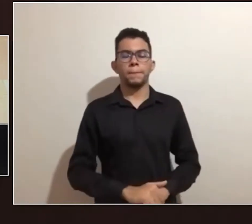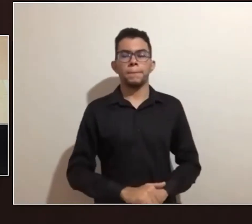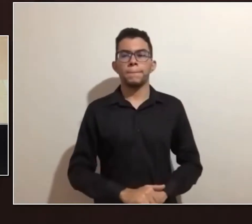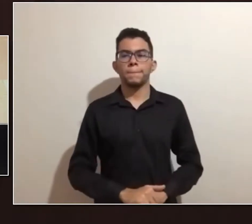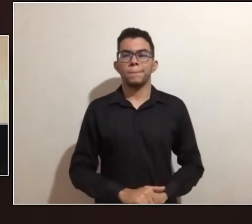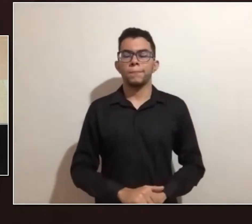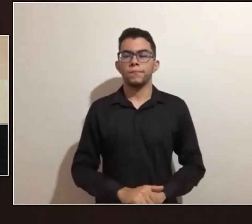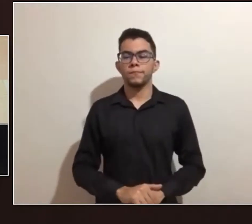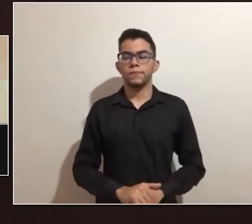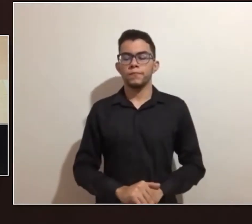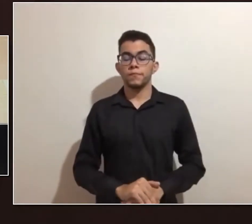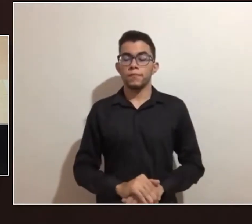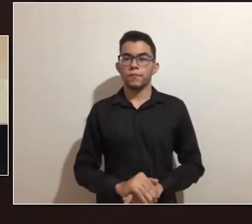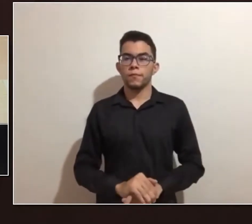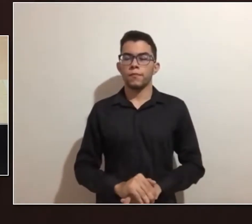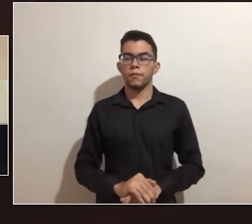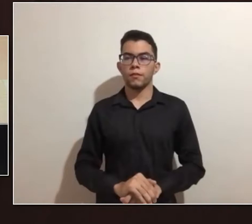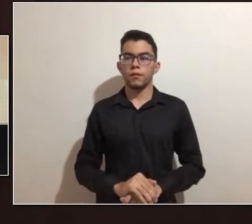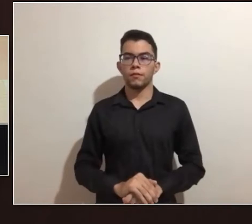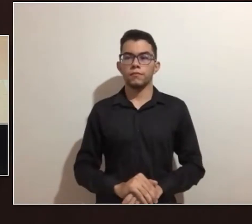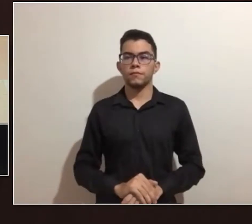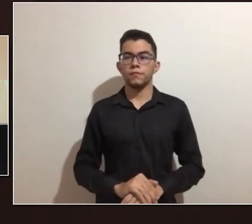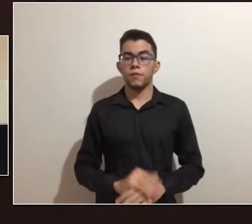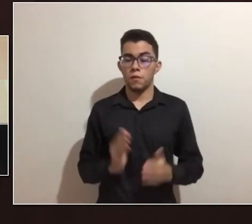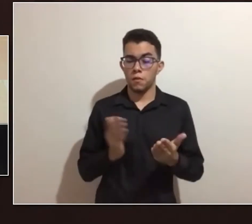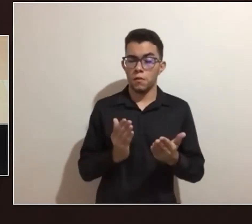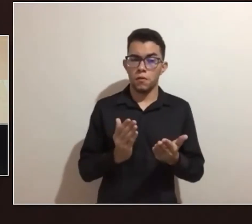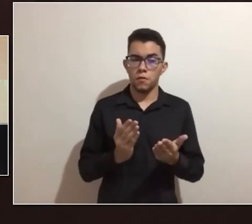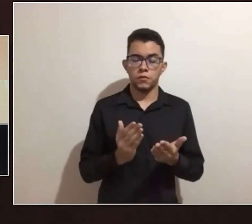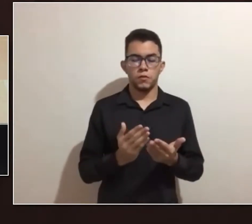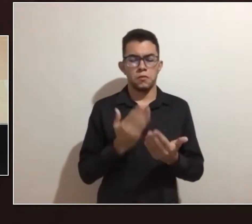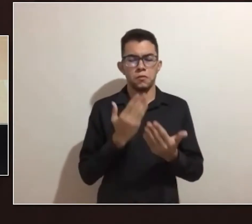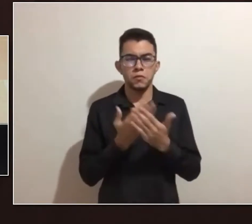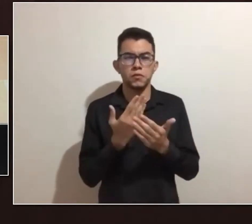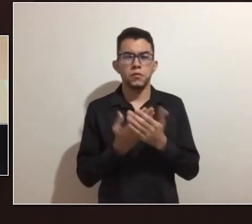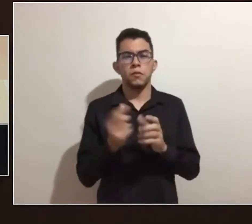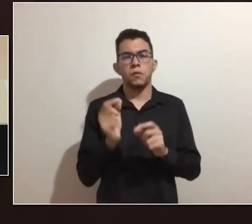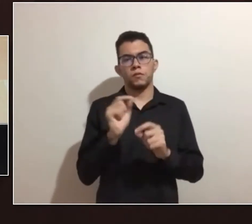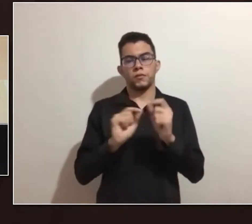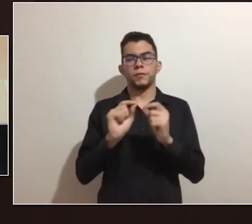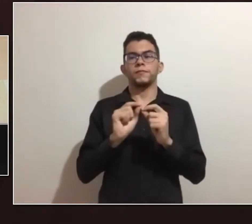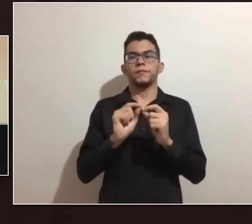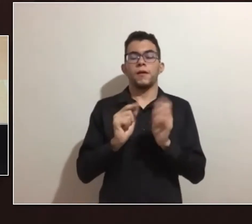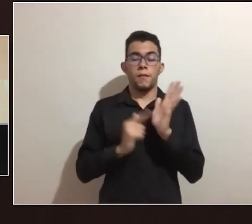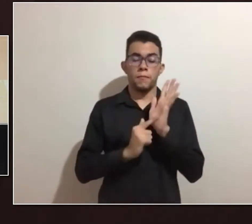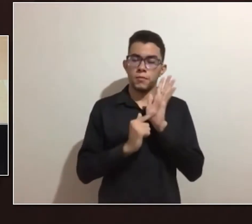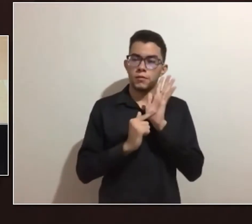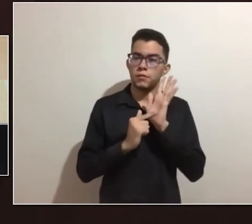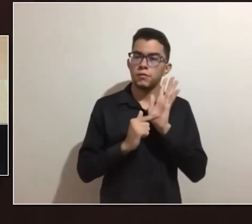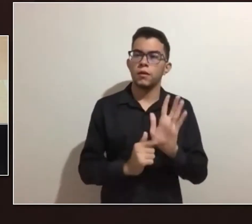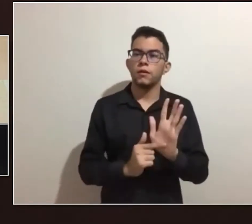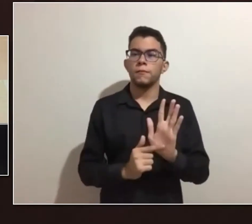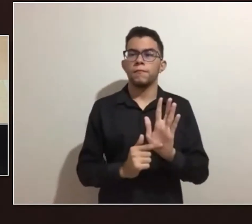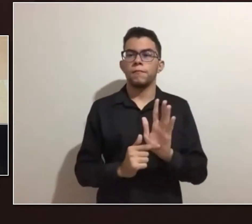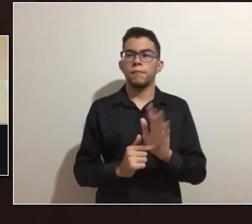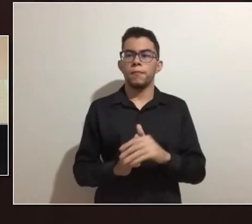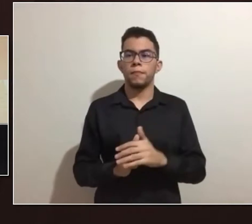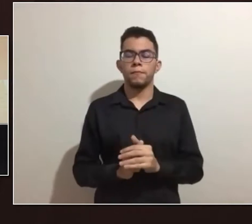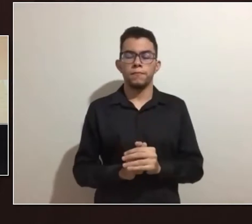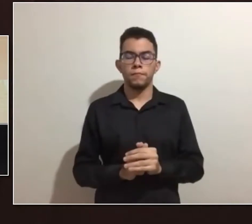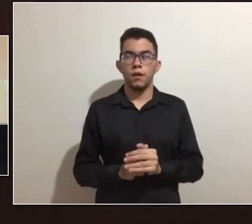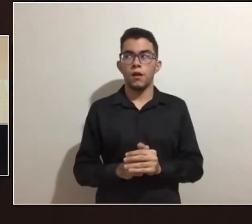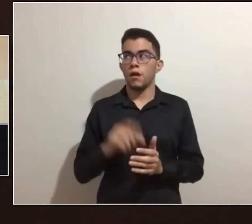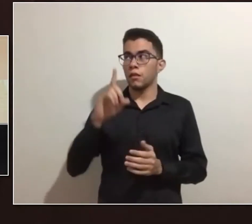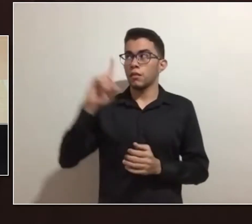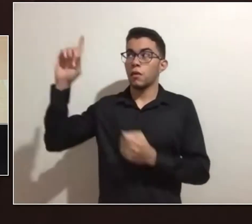estudo dessas 7 igrejas, visa o quê? Visa, primeiramente, ganharmos luz